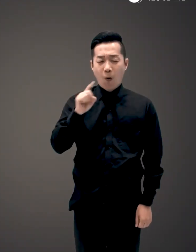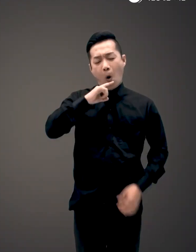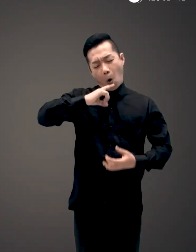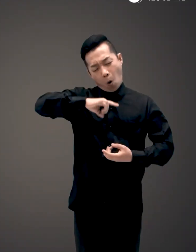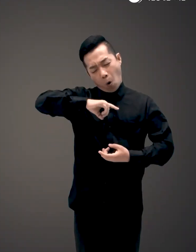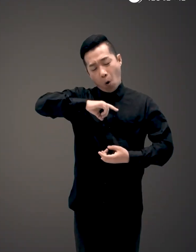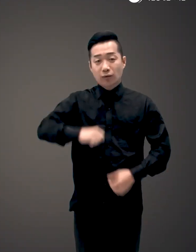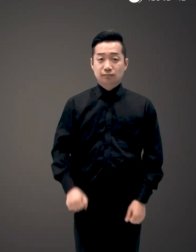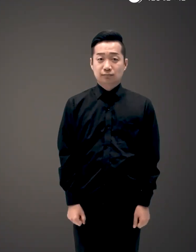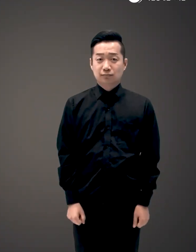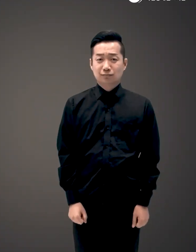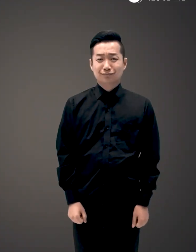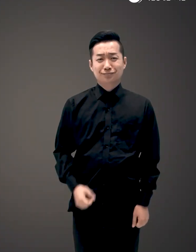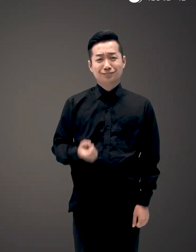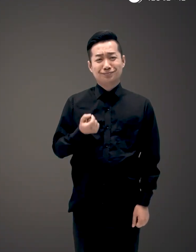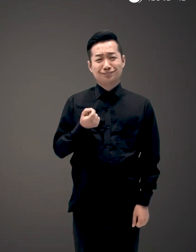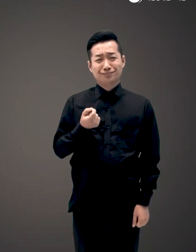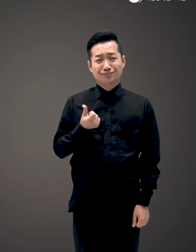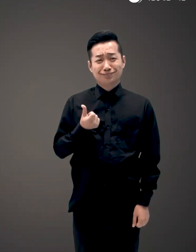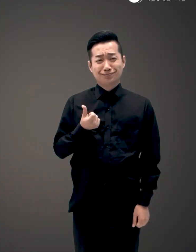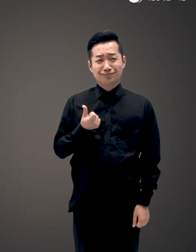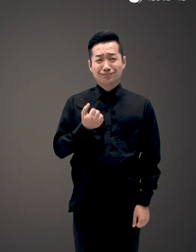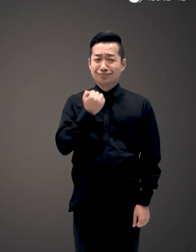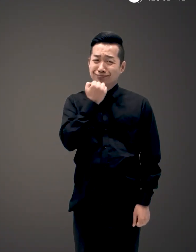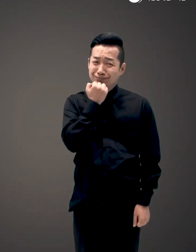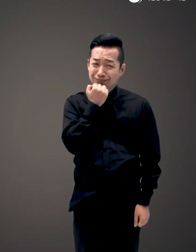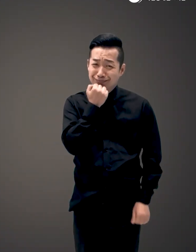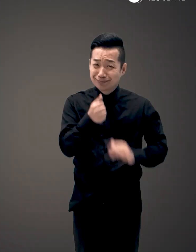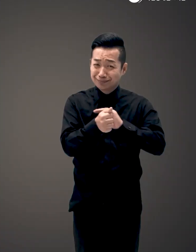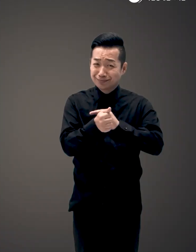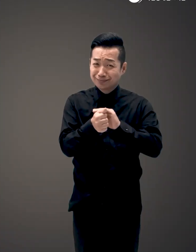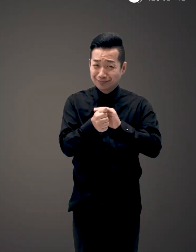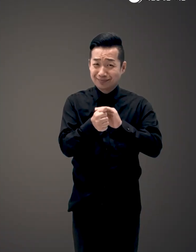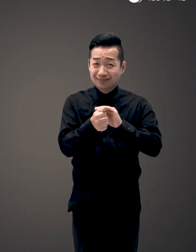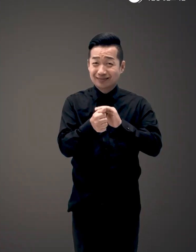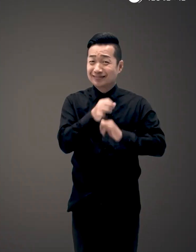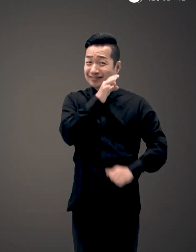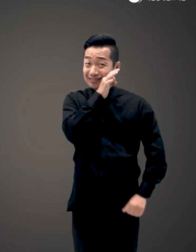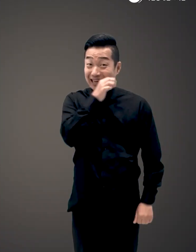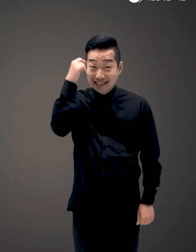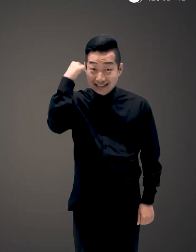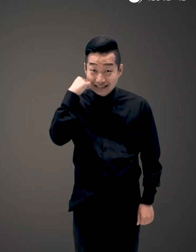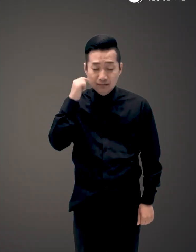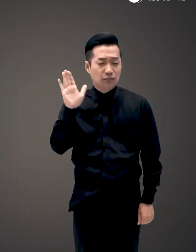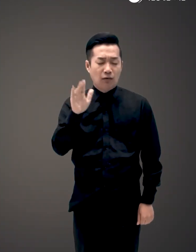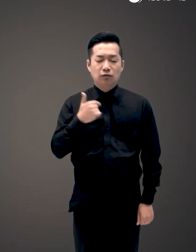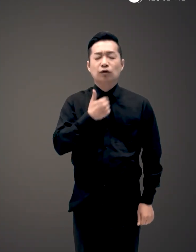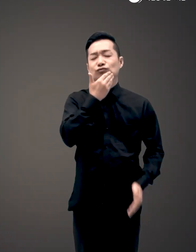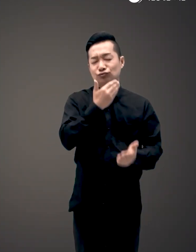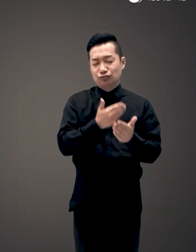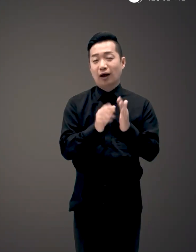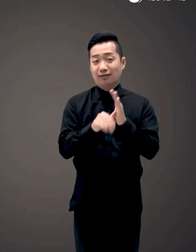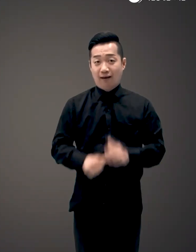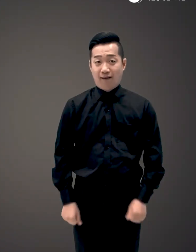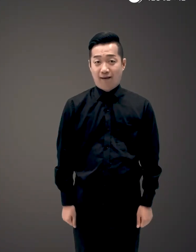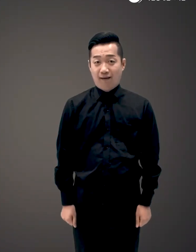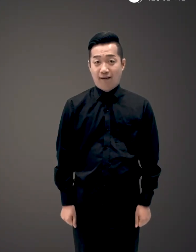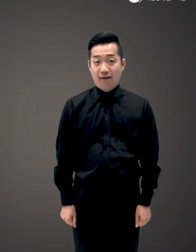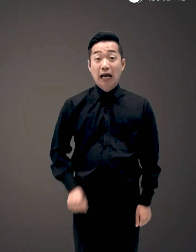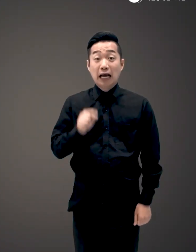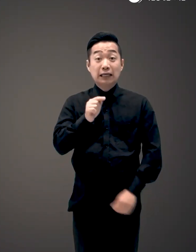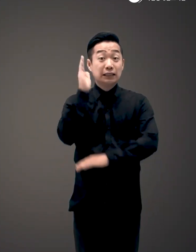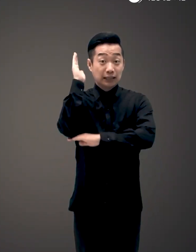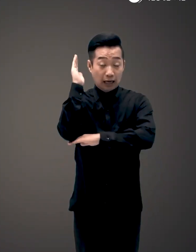뭐 이런 얘기들. 어떻게 보면 좀 약간 오그라들 수도 있는데 저한테는 이게 굉장히 중요했던 순간이거든요.